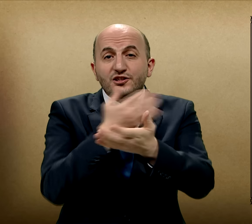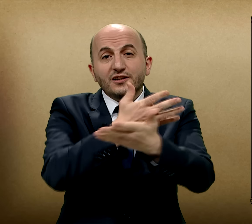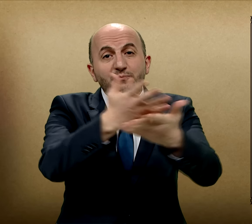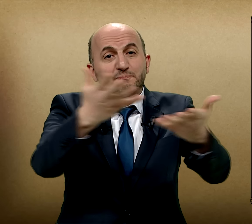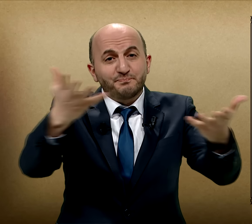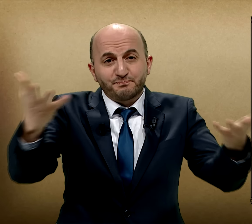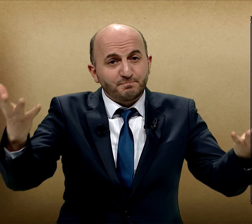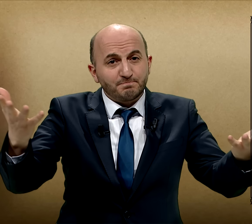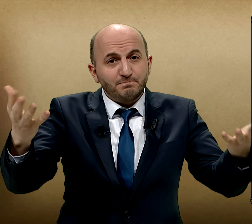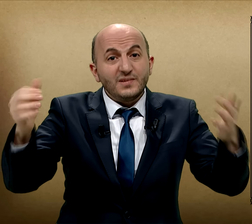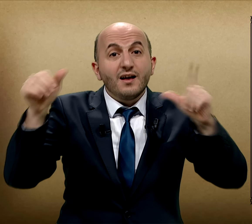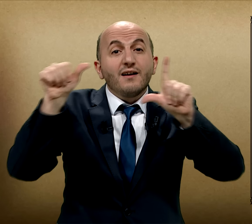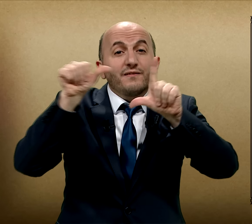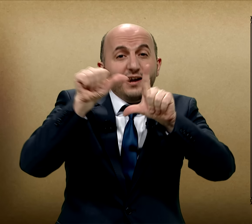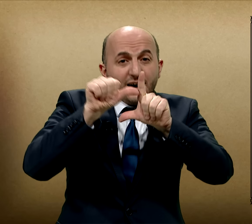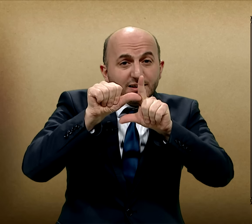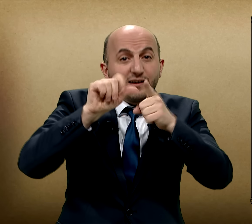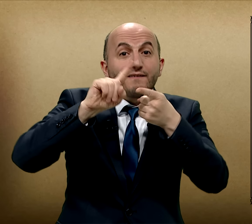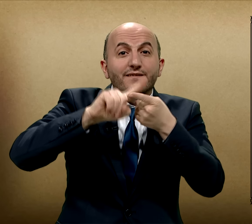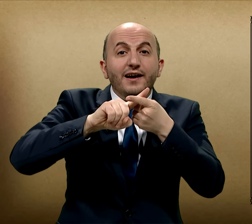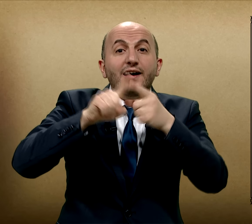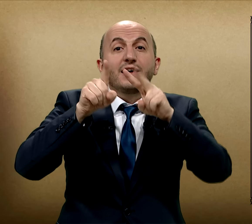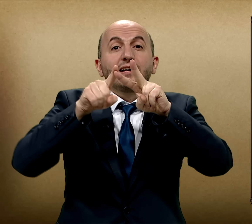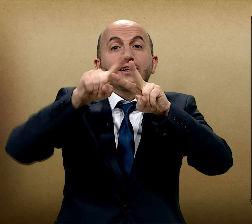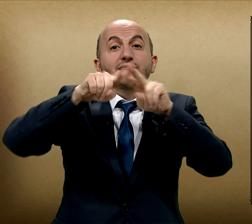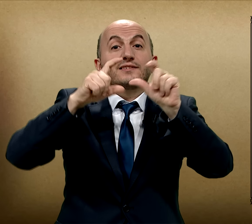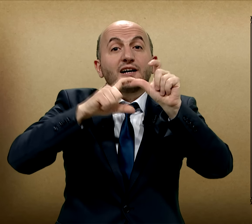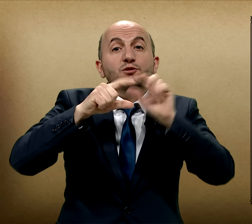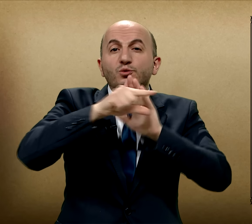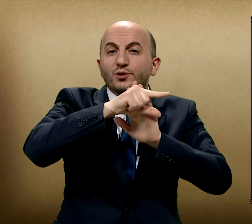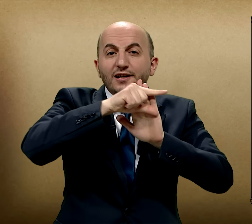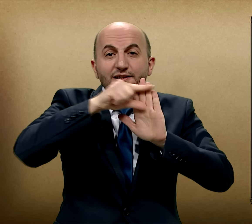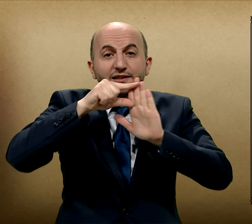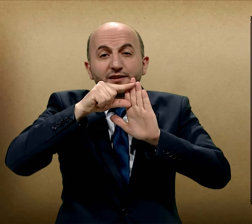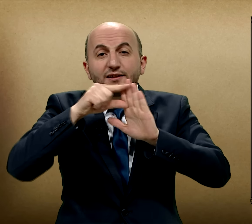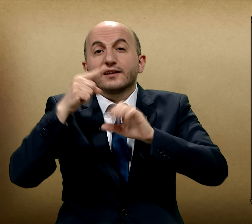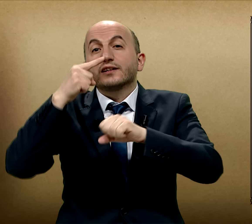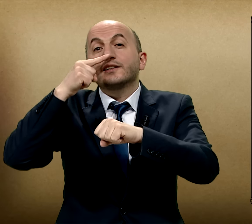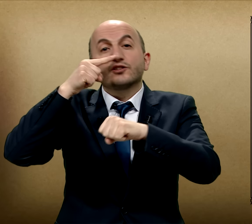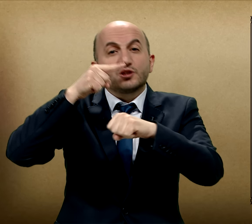Kardeşlerim, Felak ve Nas sureleri